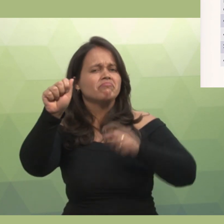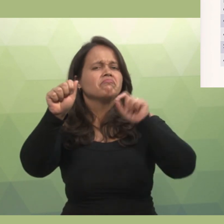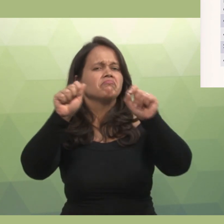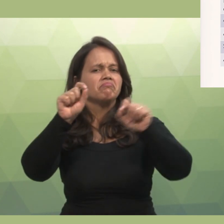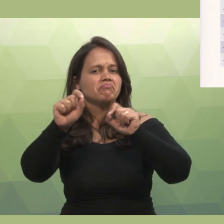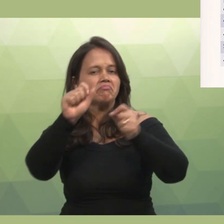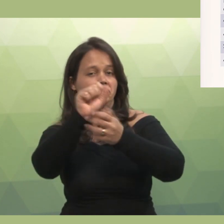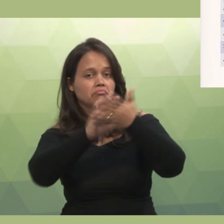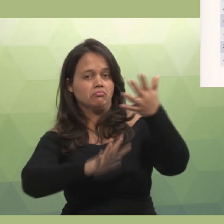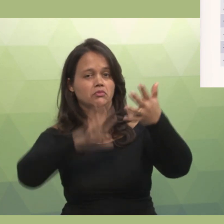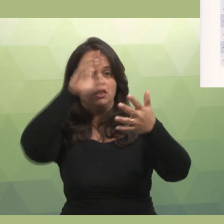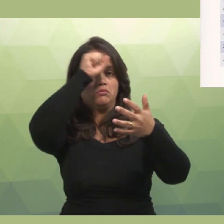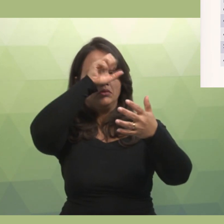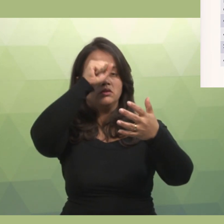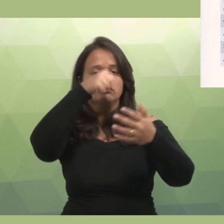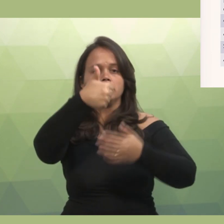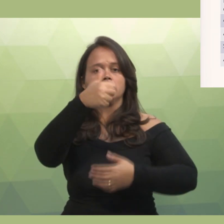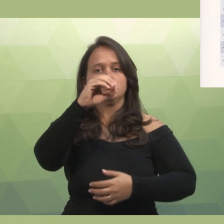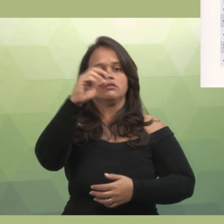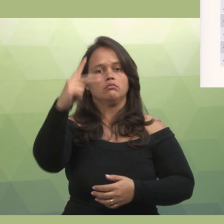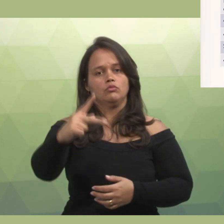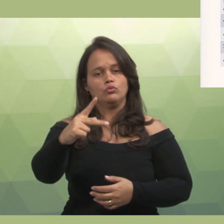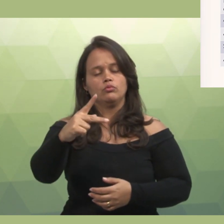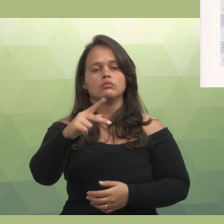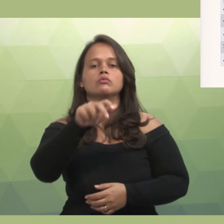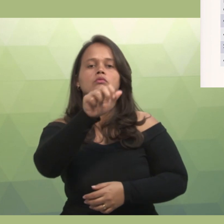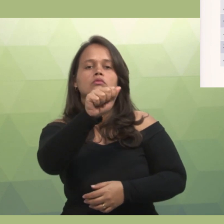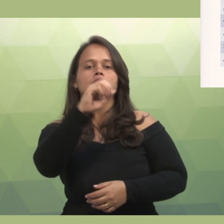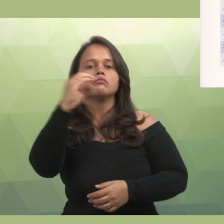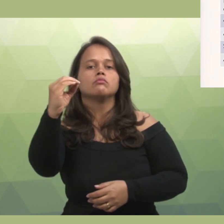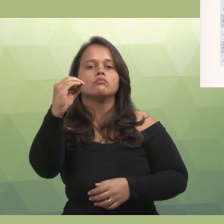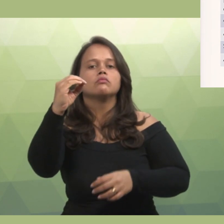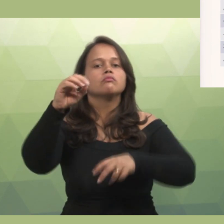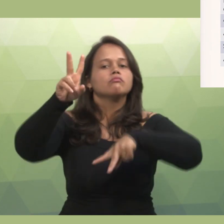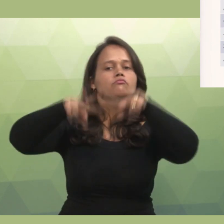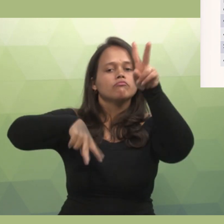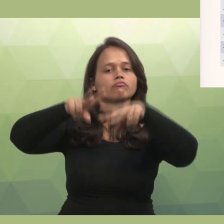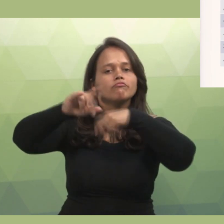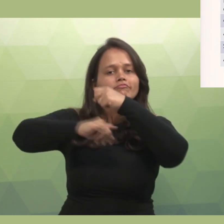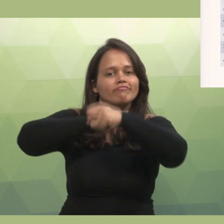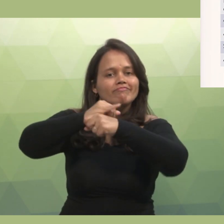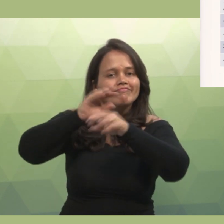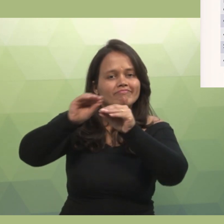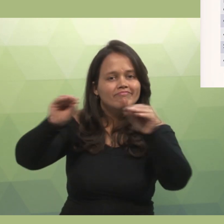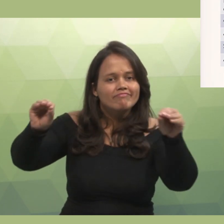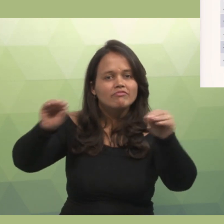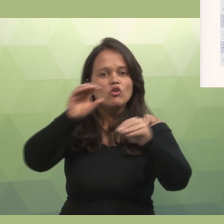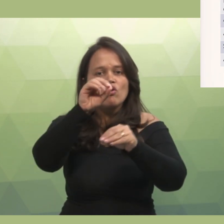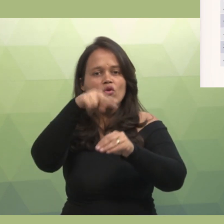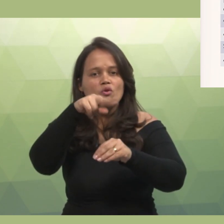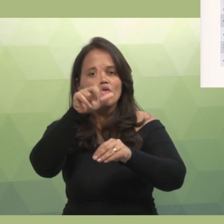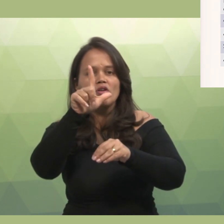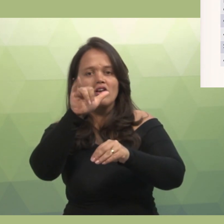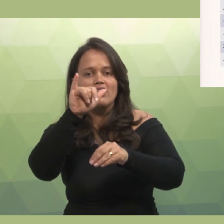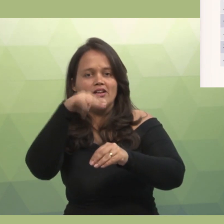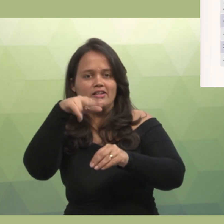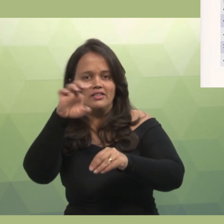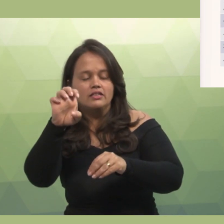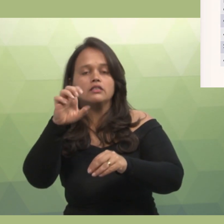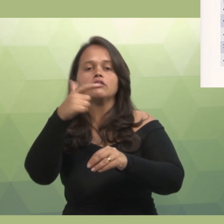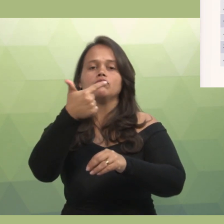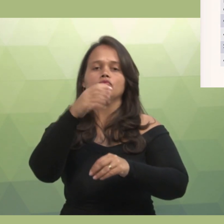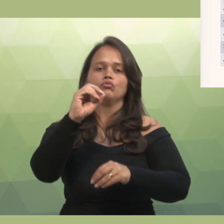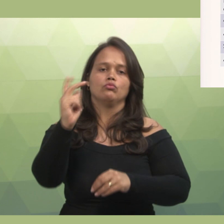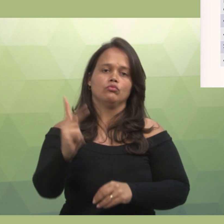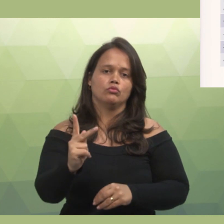aprendizagem no valor de 10 pontos. A AO é uma avaliação online no valor de 20 pontos. A AP